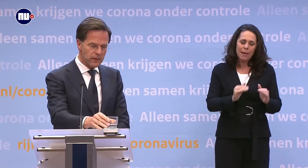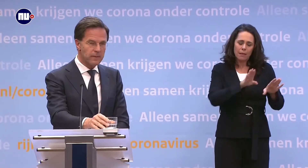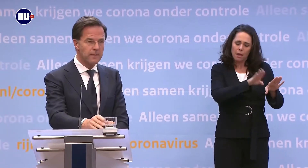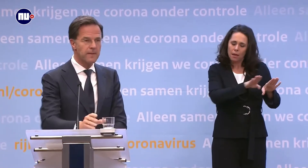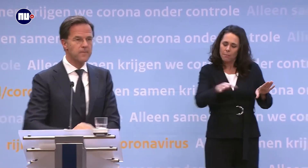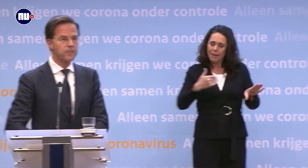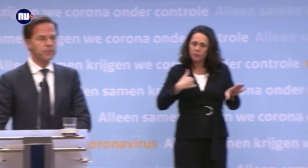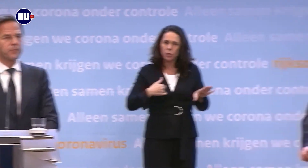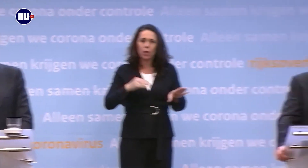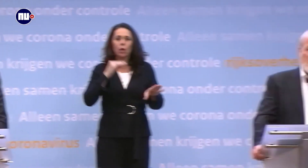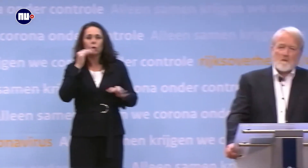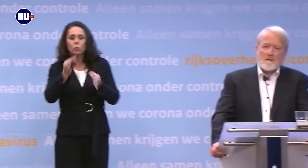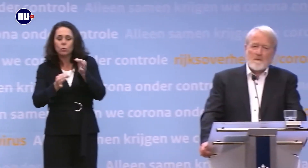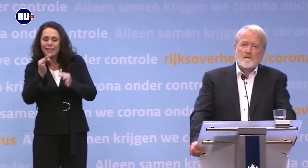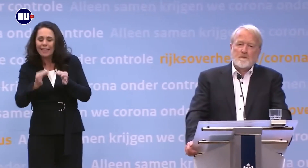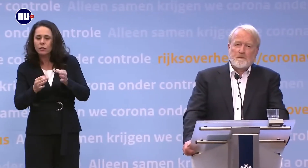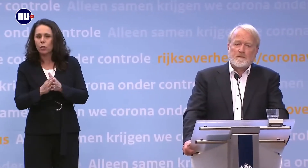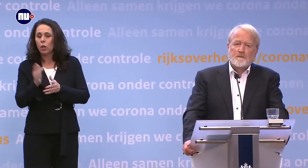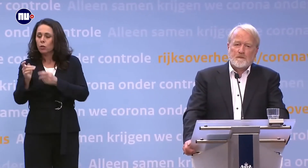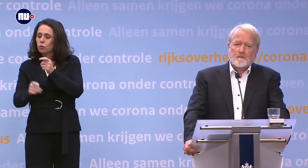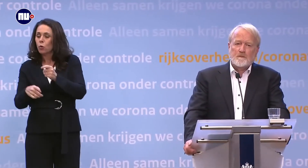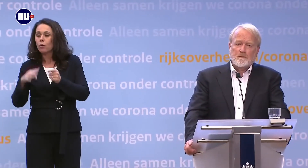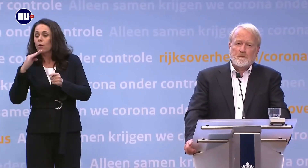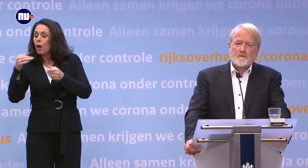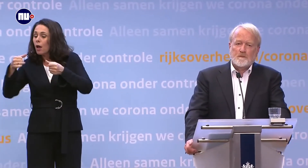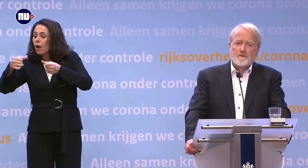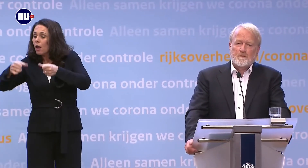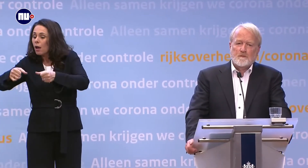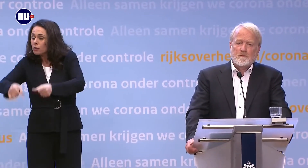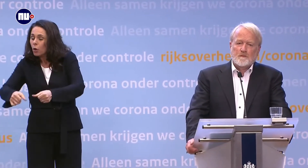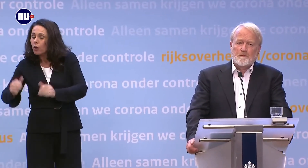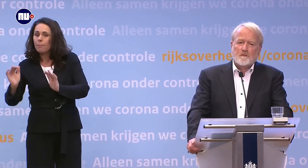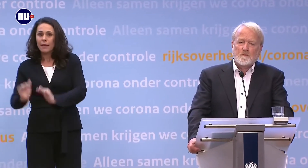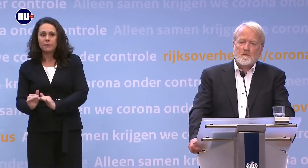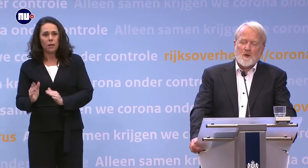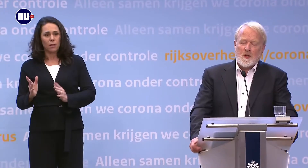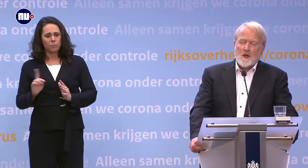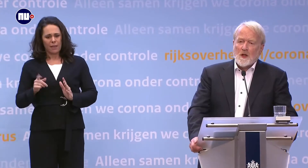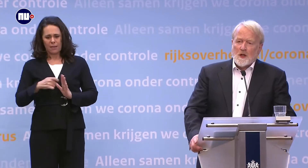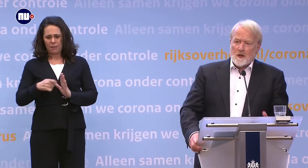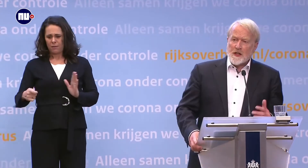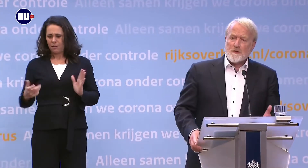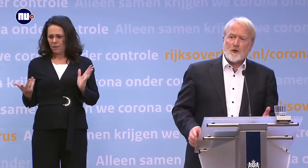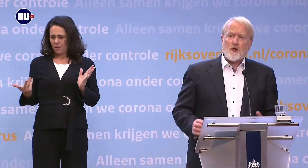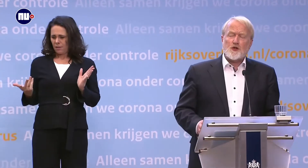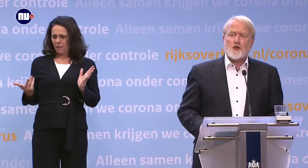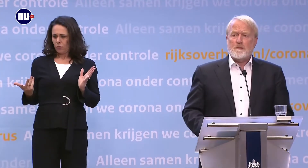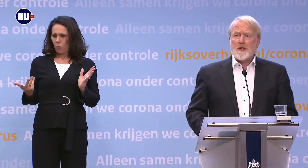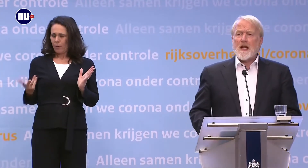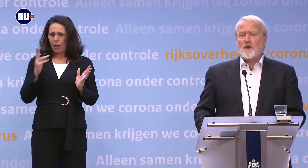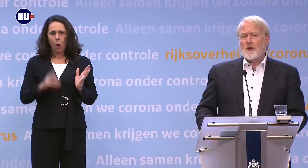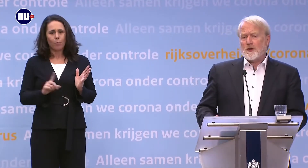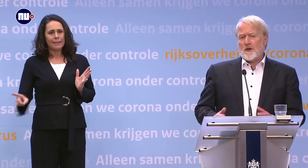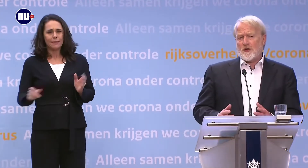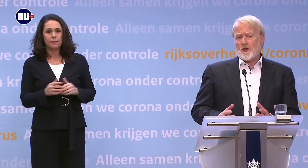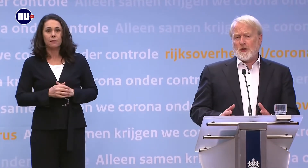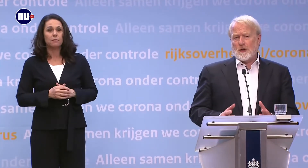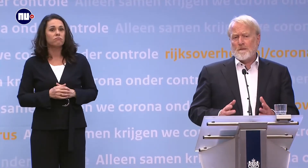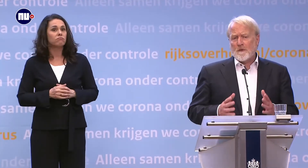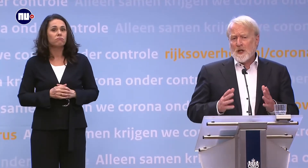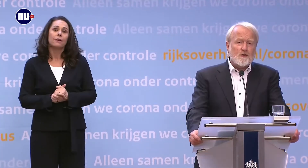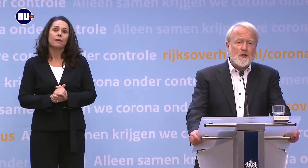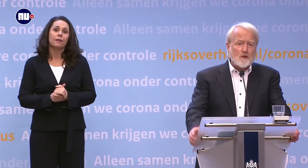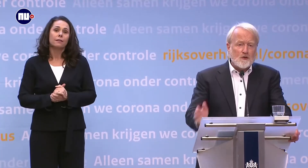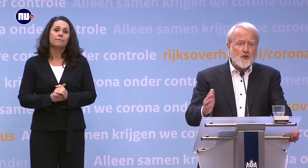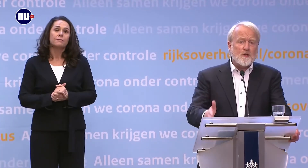Jaap erbij. Vind je dit nou goede maatregelen? Jaap. Nee, ik wil juist benadrukken dat